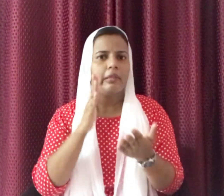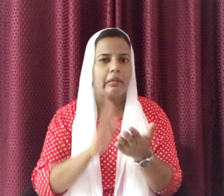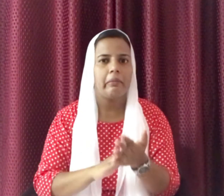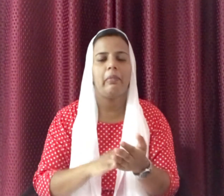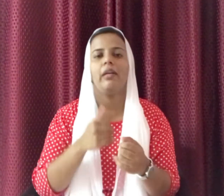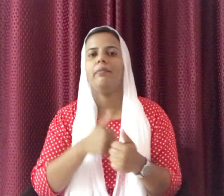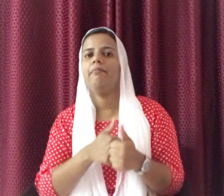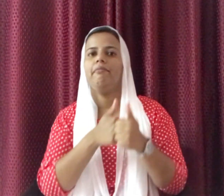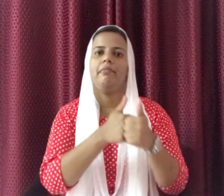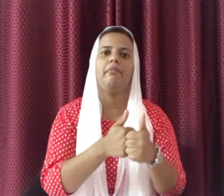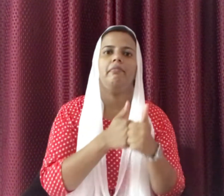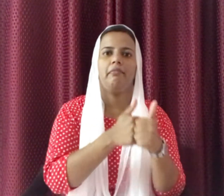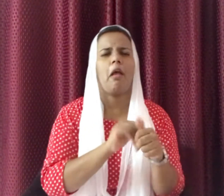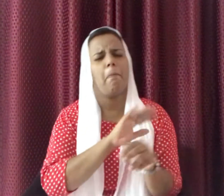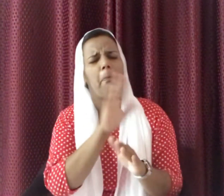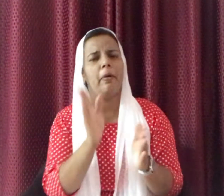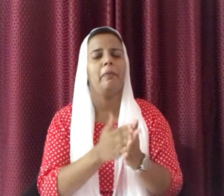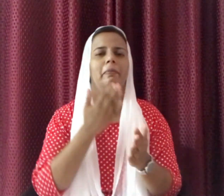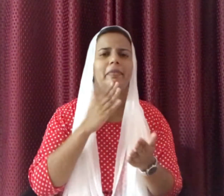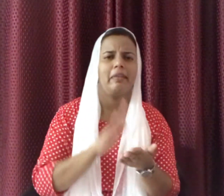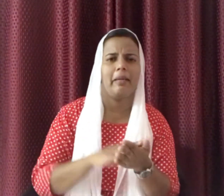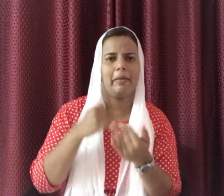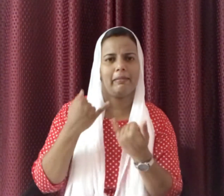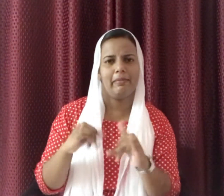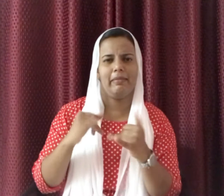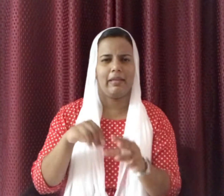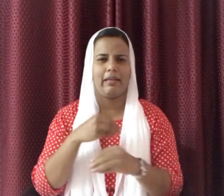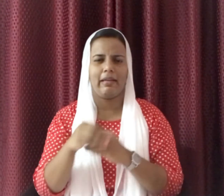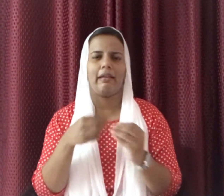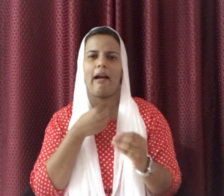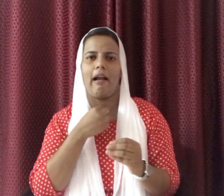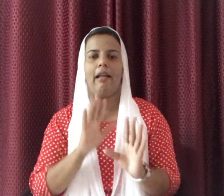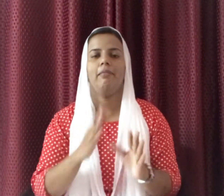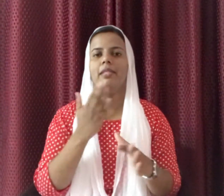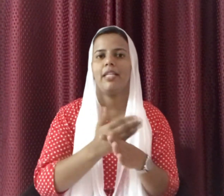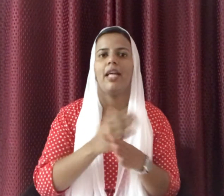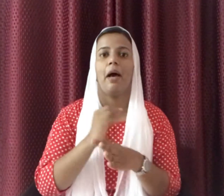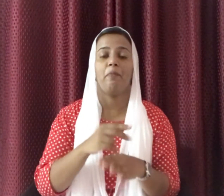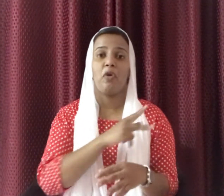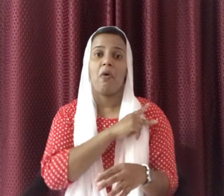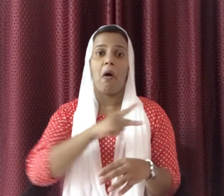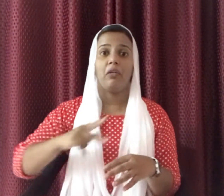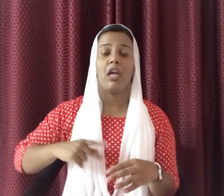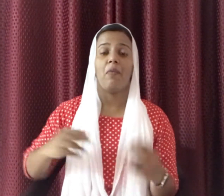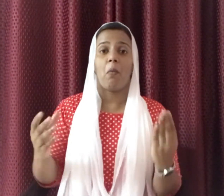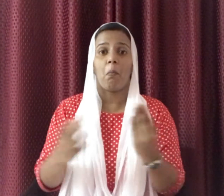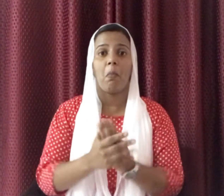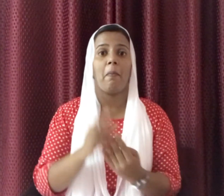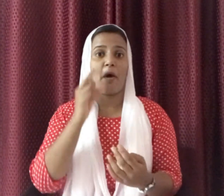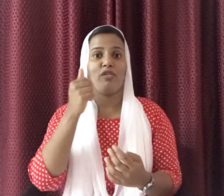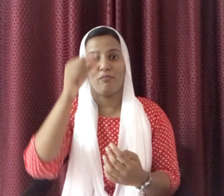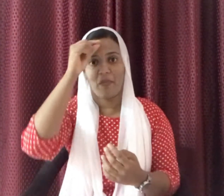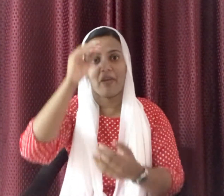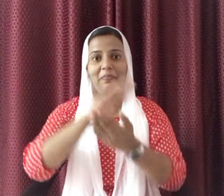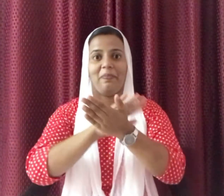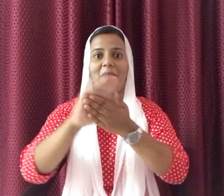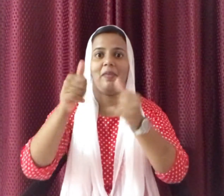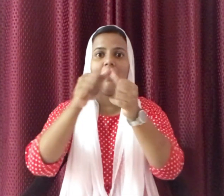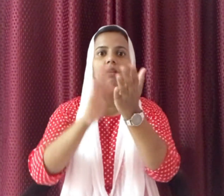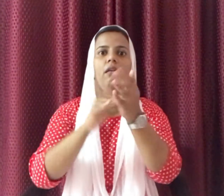മനുഷ്യനായിരുന്നു, തിന്മ പ്രവൃത്തികളായിരുന്നു ചെയ്യുന്നത്, തിന്മ മാത്രമേ ചെയ്തുള്ളൂ. അപ്പോൾ ഹാമാൻ രാജാവിൻ്റെ ഏറ്റവും അടുത്ത ആളായിട്ട് അറിയപ്പെട്ടുകൊണ്ടിരുന്നത്, പക്ഷേ പ്രവൃത്തി എന്തോ ആ